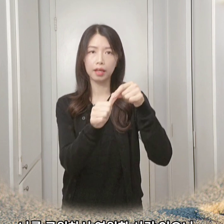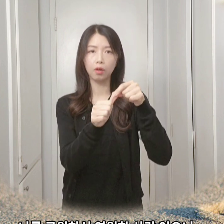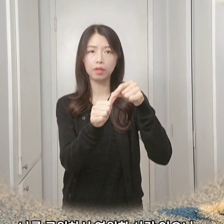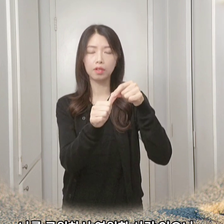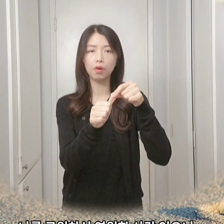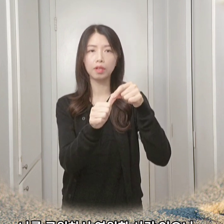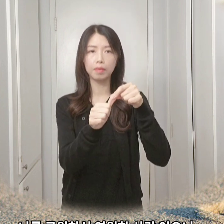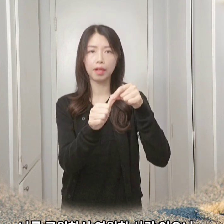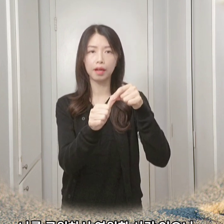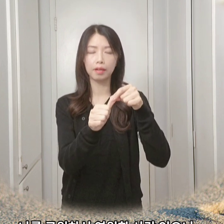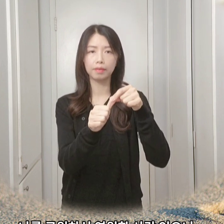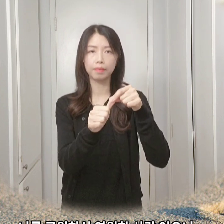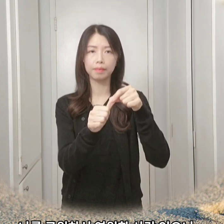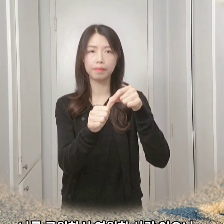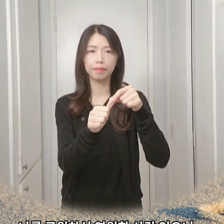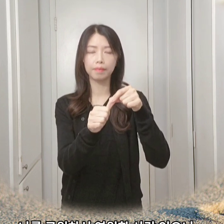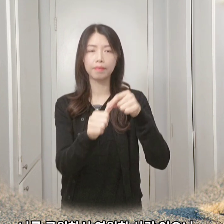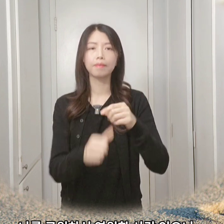구하다 이런 뜻의 수어가 됩니다.